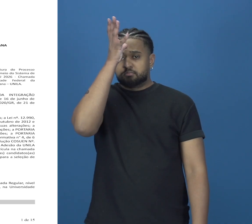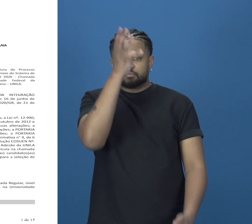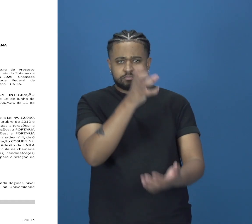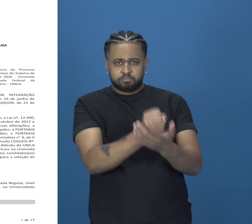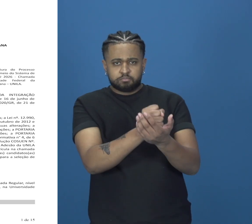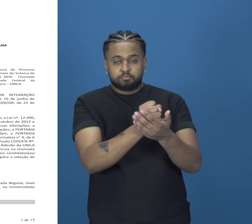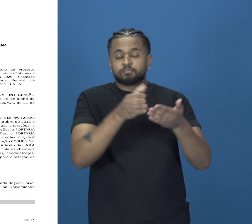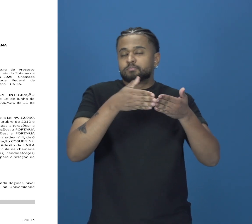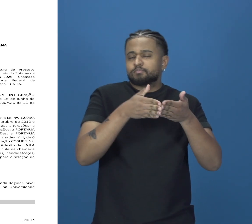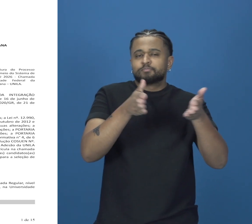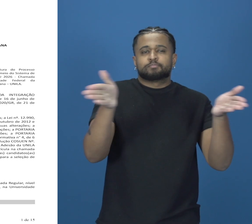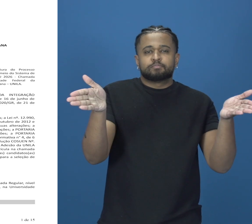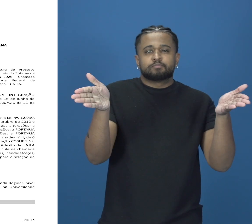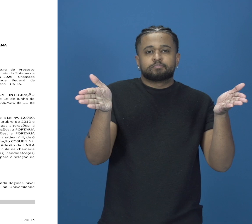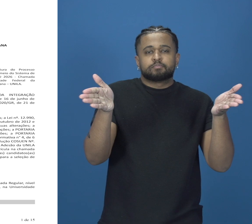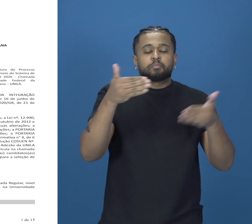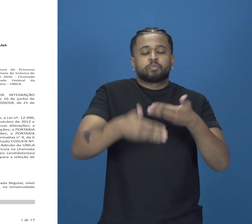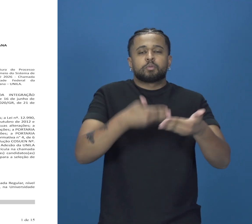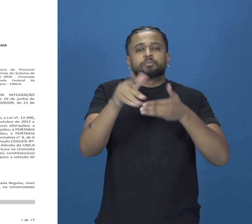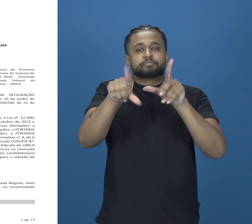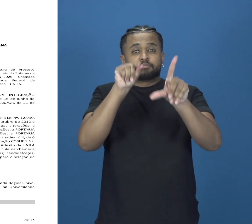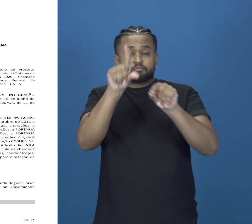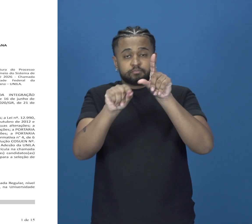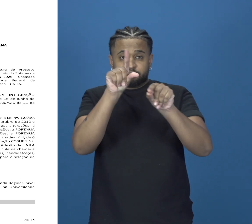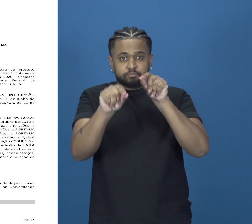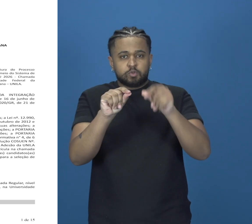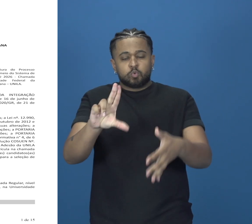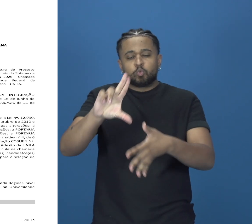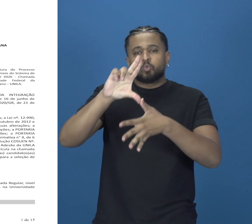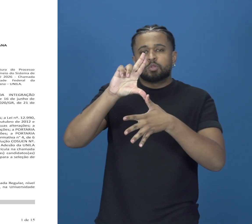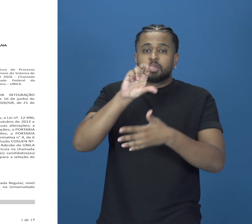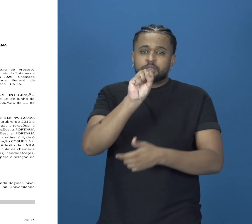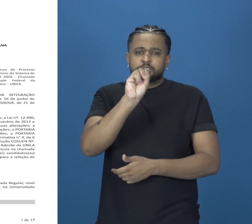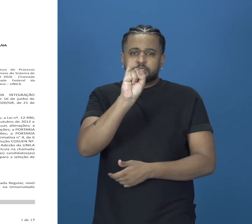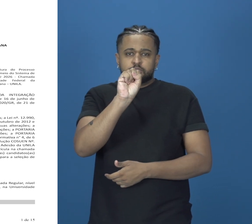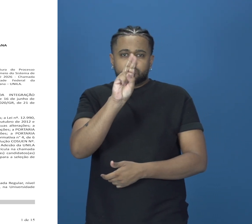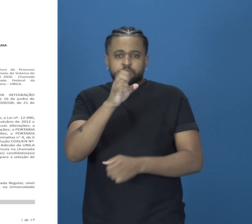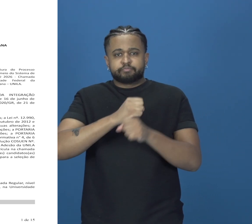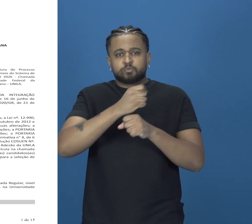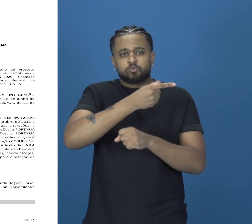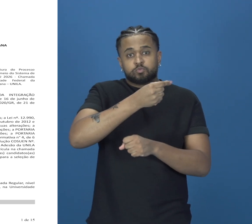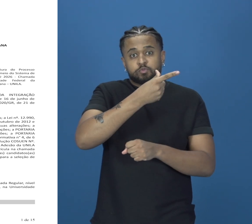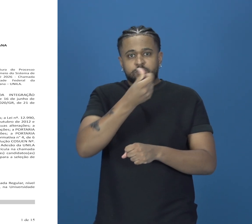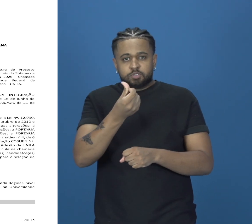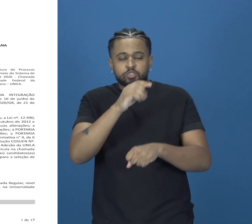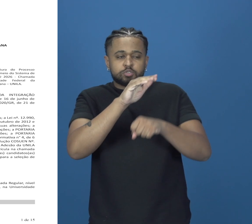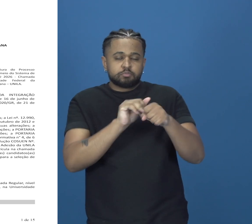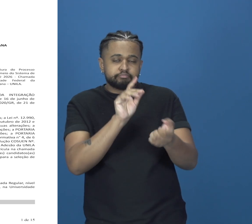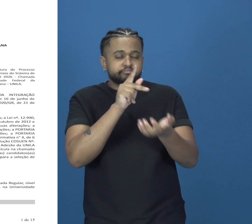Resolve tornar pública a abertura do processo seletivo UNILA SISU 2026, chamada